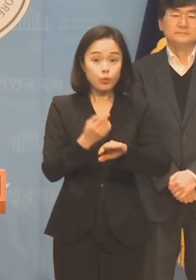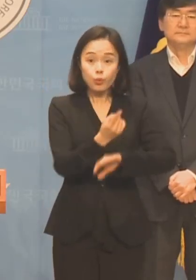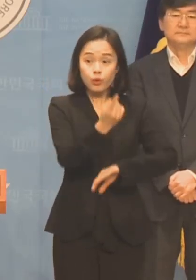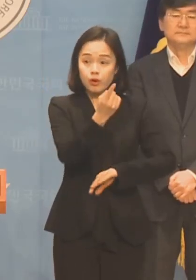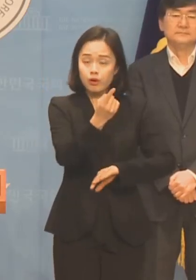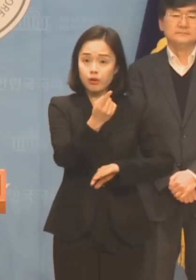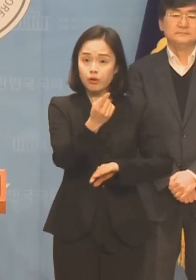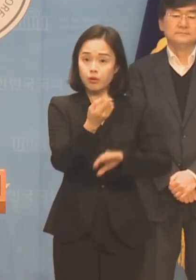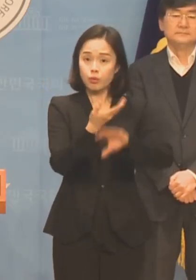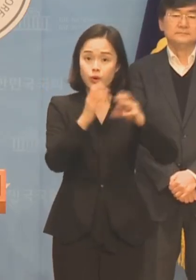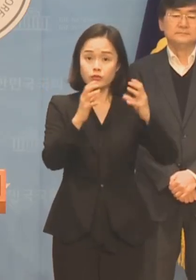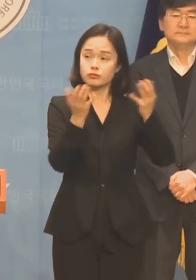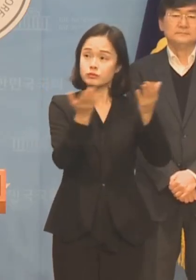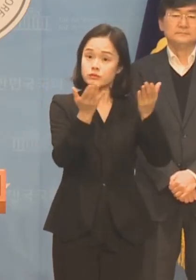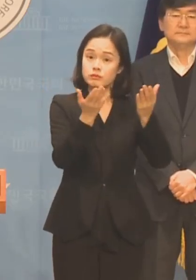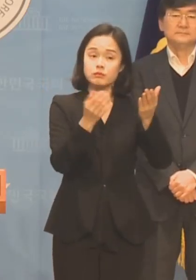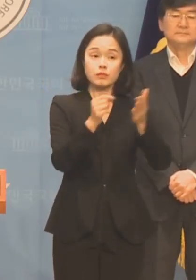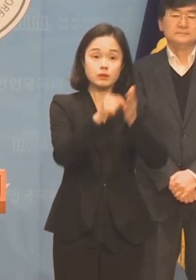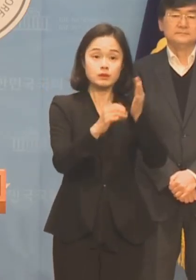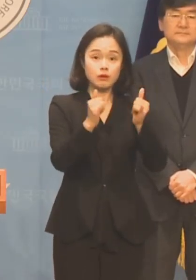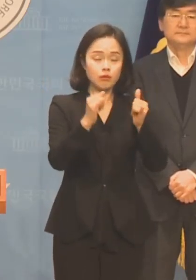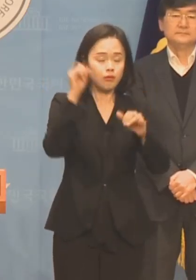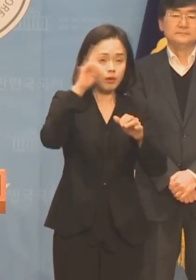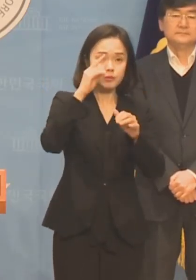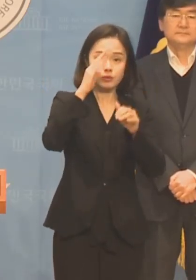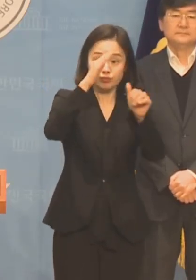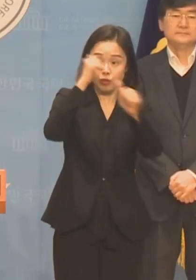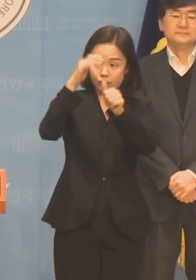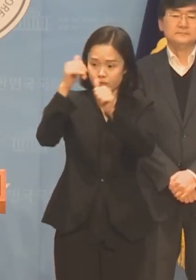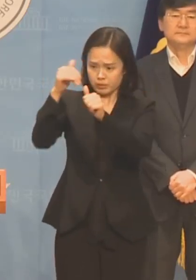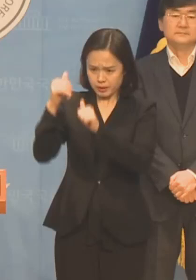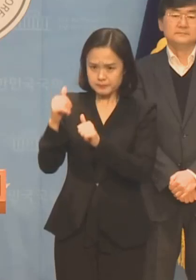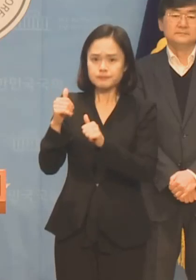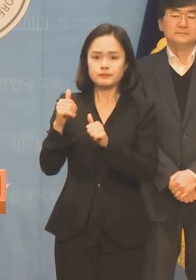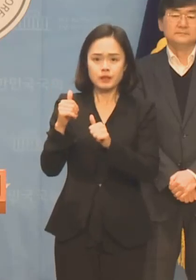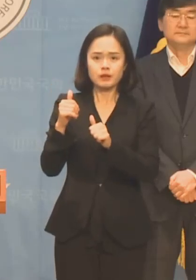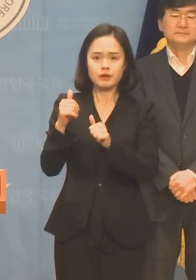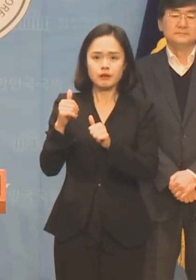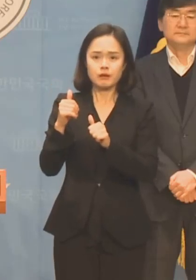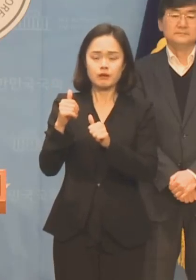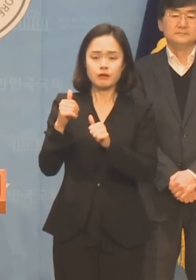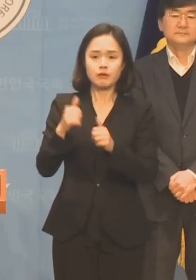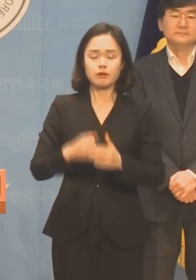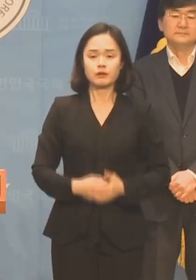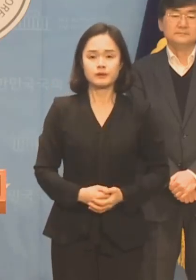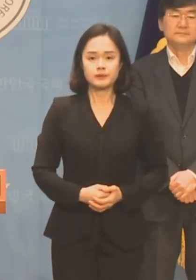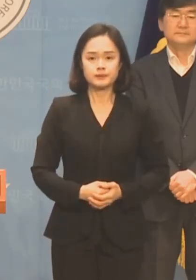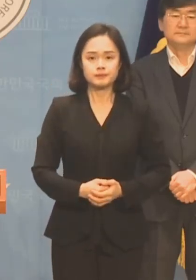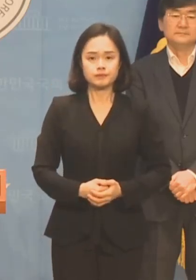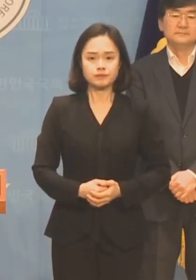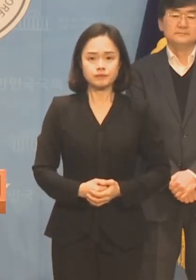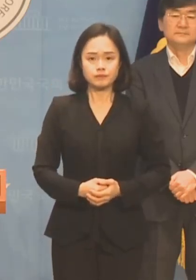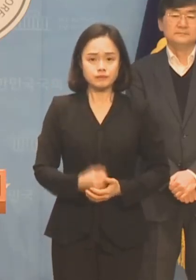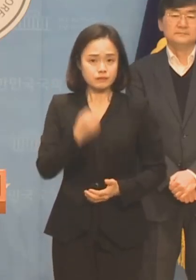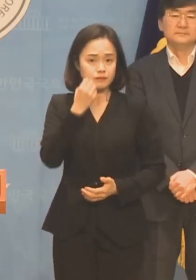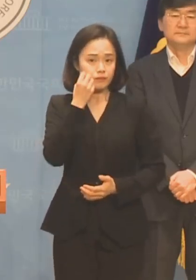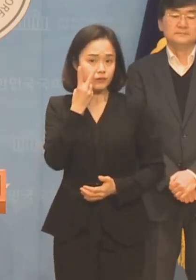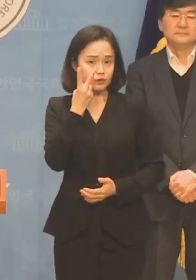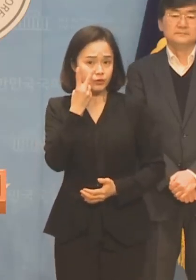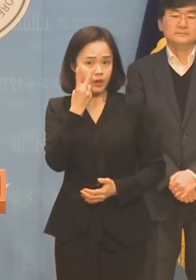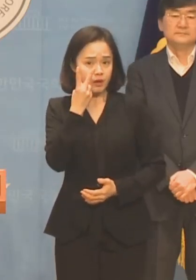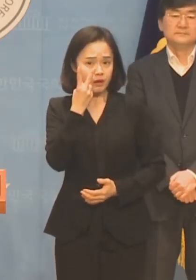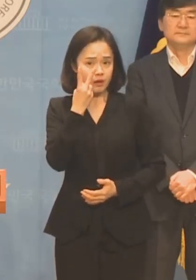이제 그 다음 해 3월에 이제 다시 귀임할 때까지 약 2달여 반 정도의 기간